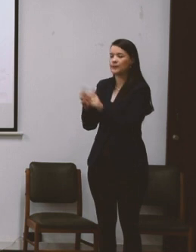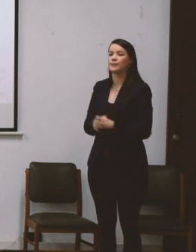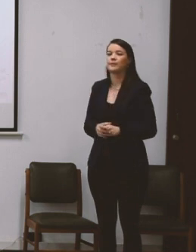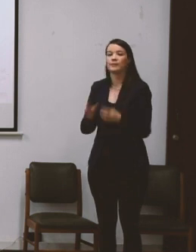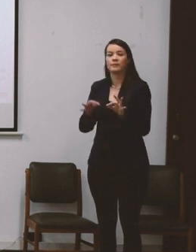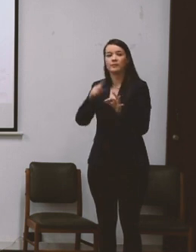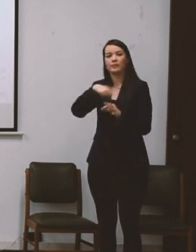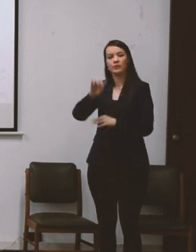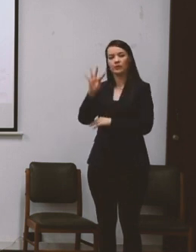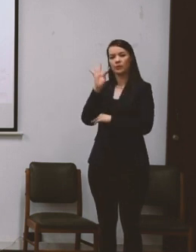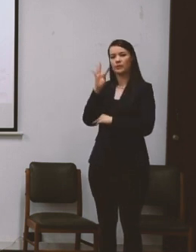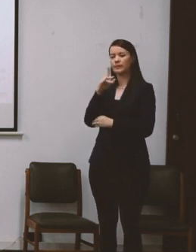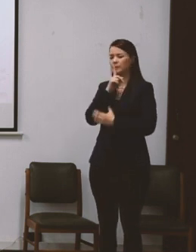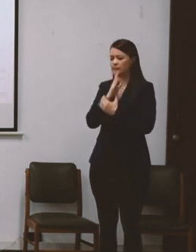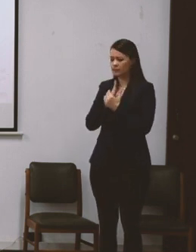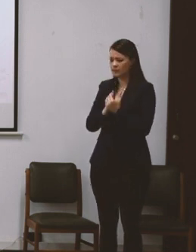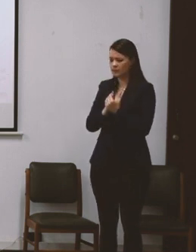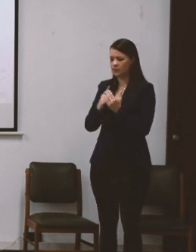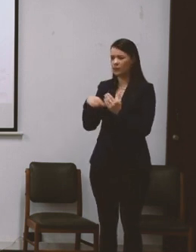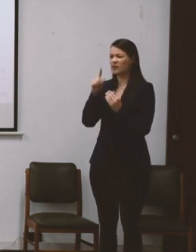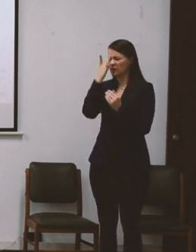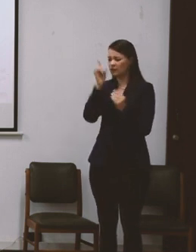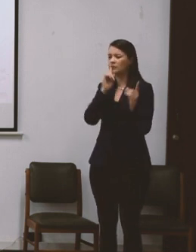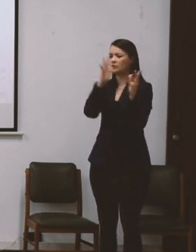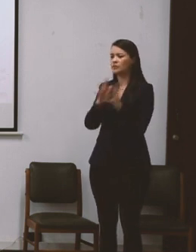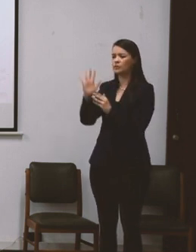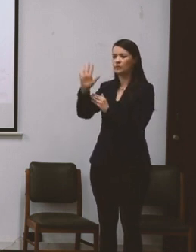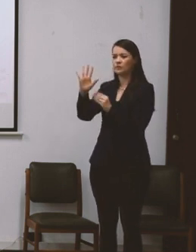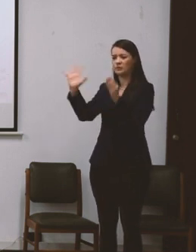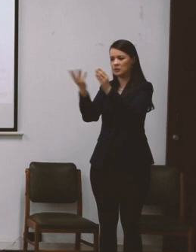testigos modestos y asumamos cómo la retórica de la inclusión nos toca y